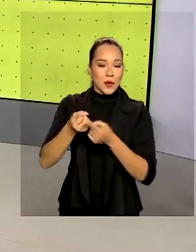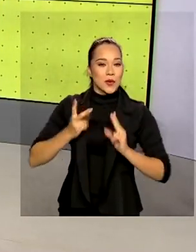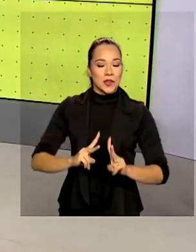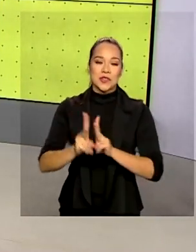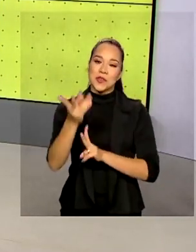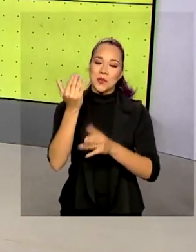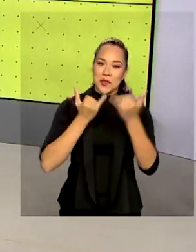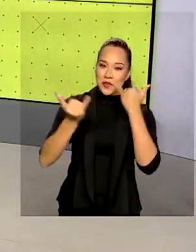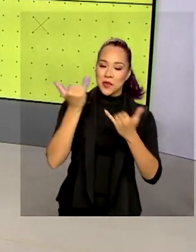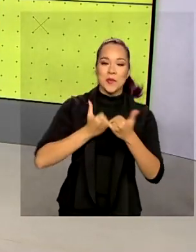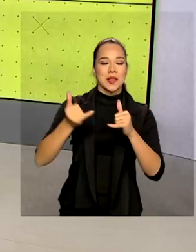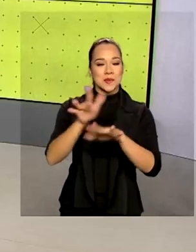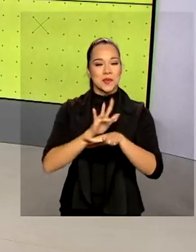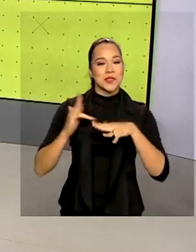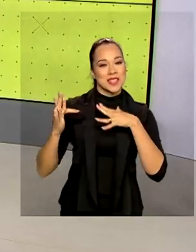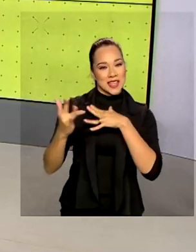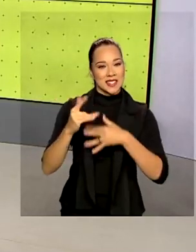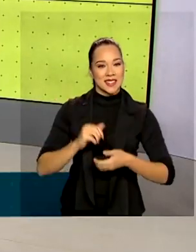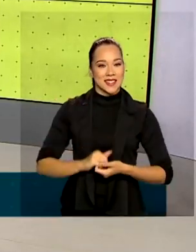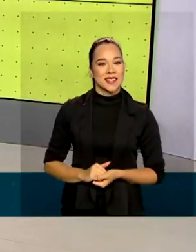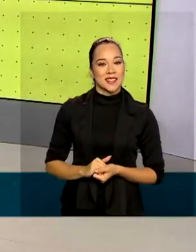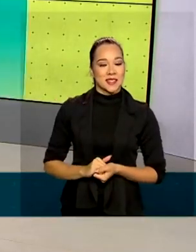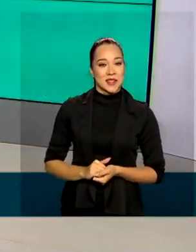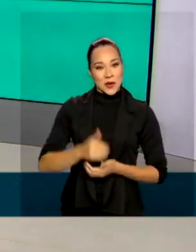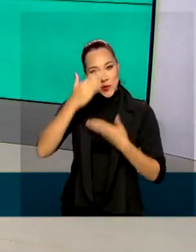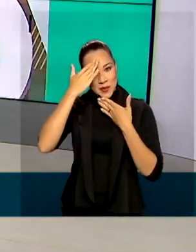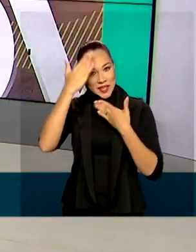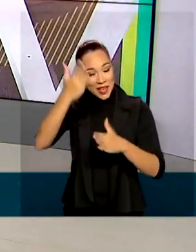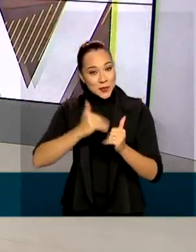bem informado pelas nossas redes sociais.